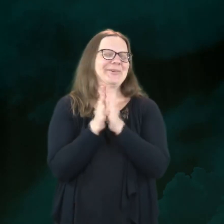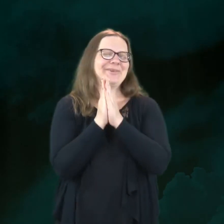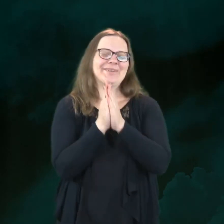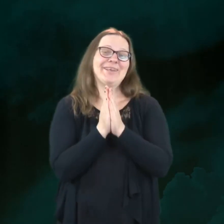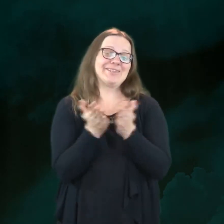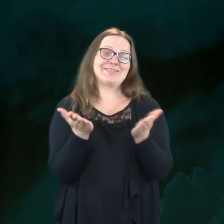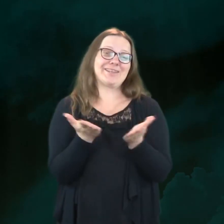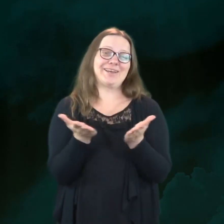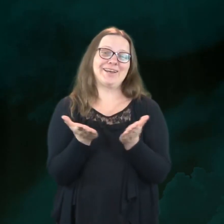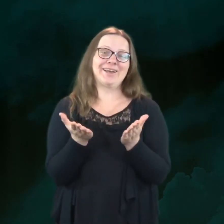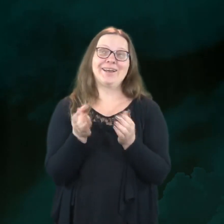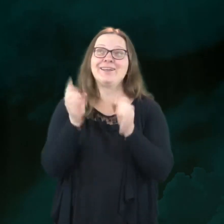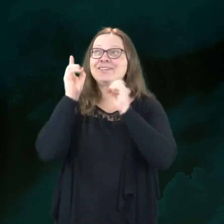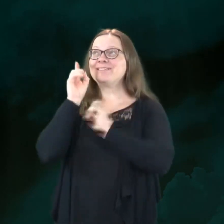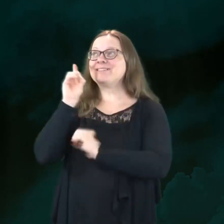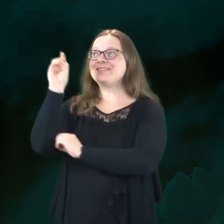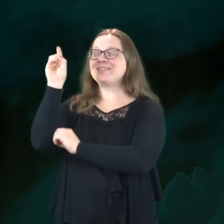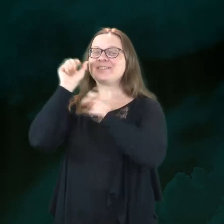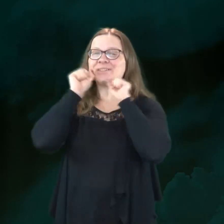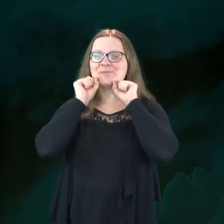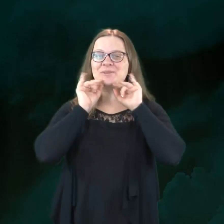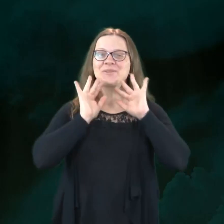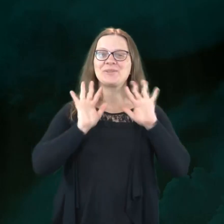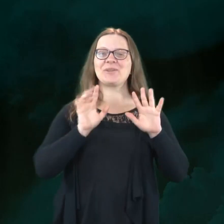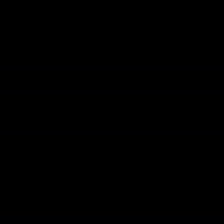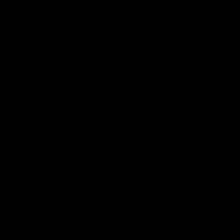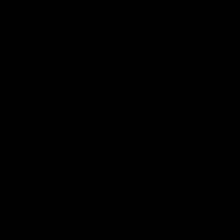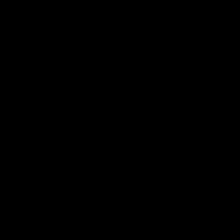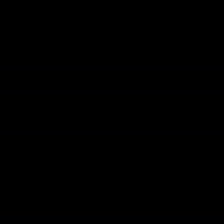Deus abençoe vocês. Amém. Aleluia.